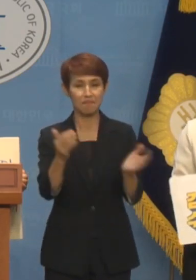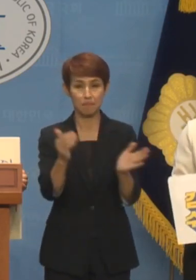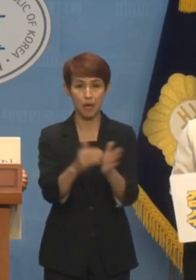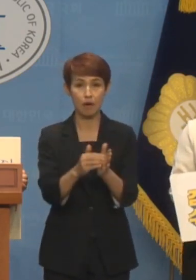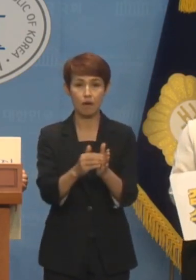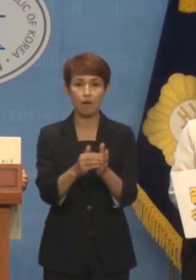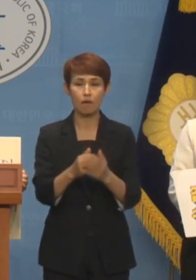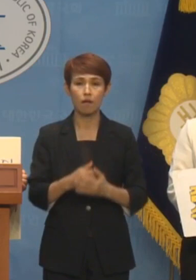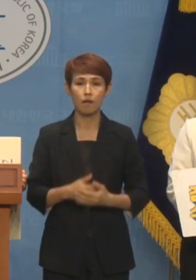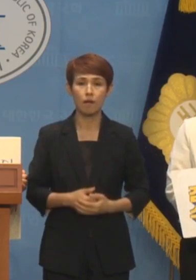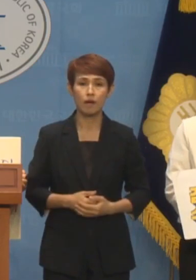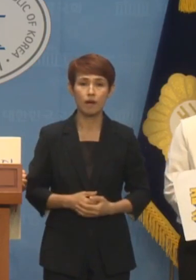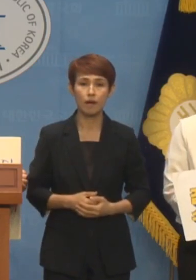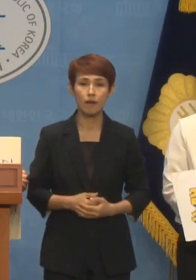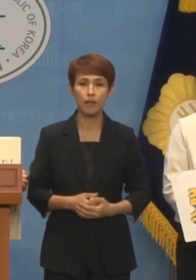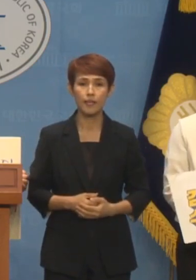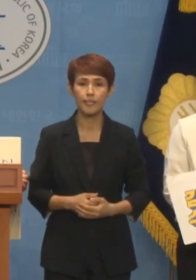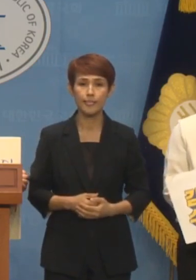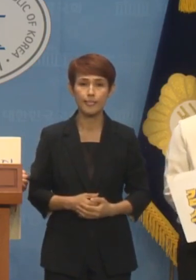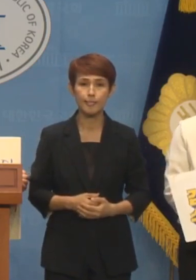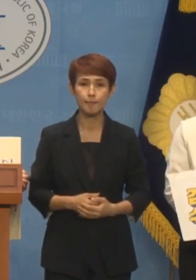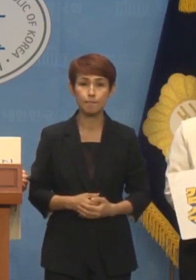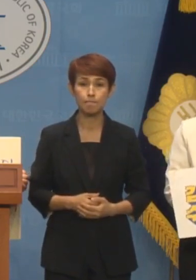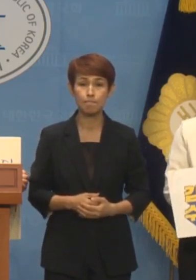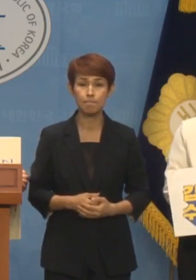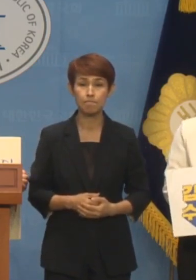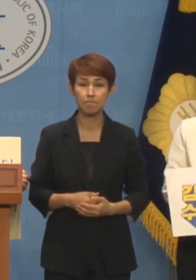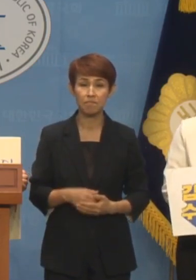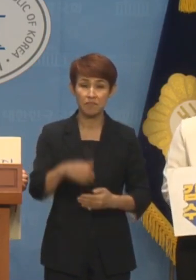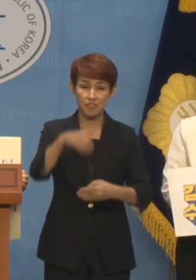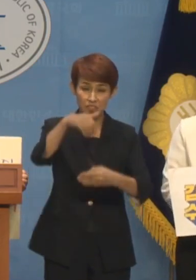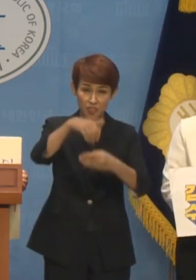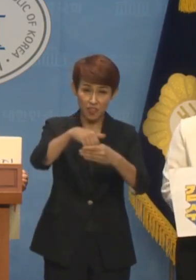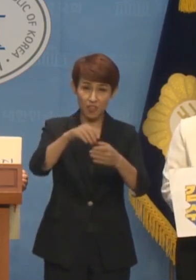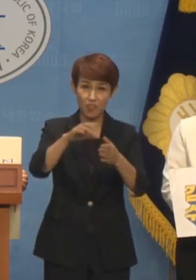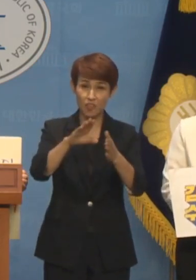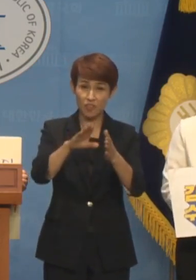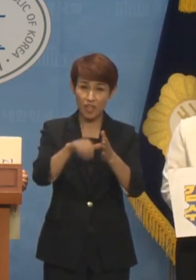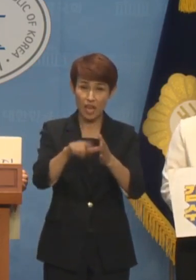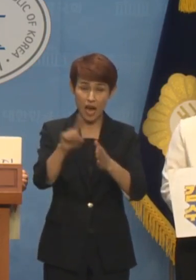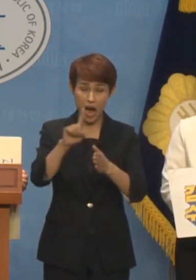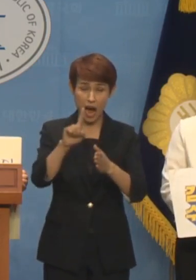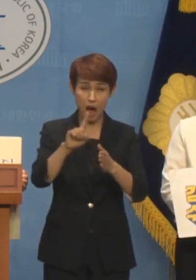논의도 민원도 의견 제시도 없었다. 인수위 시절에